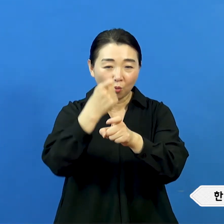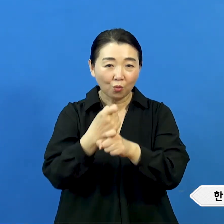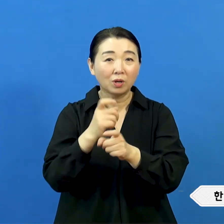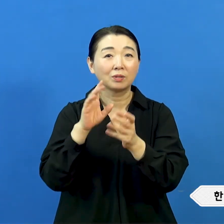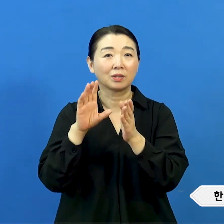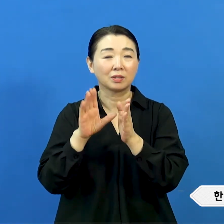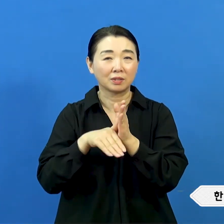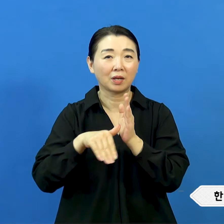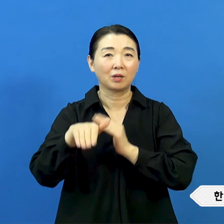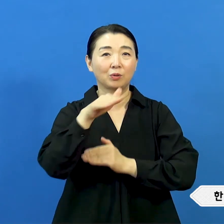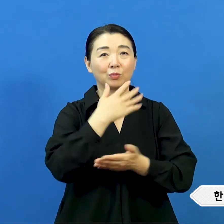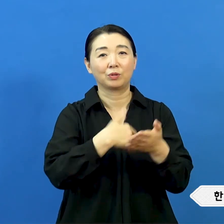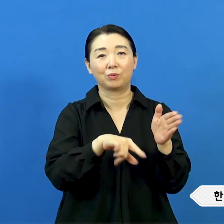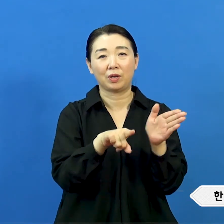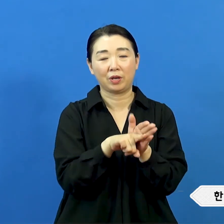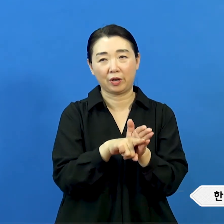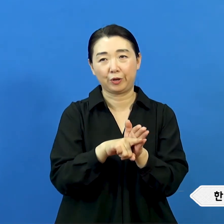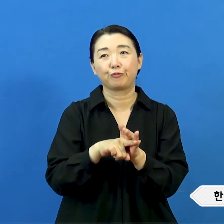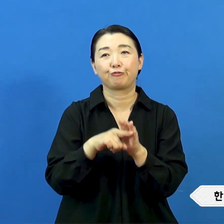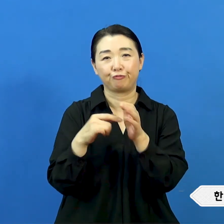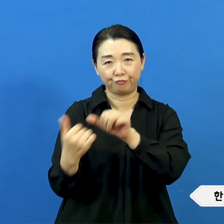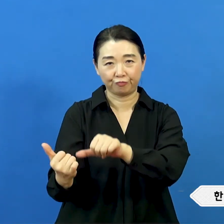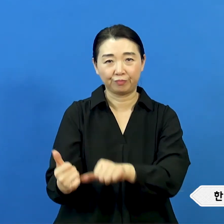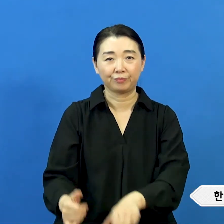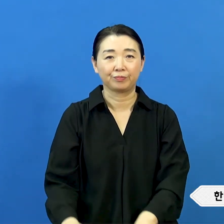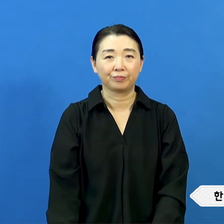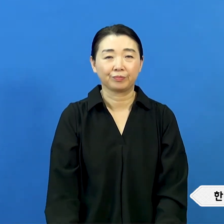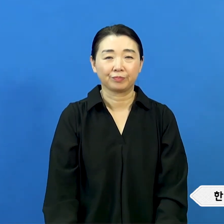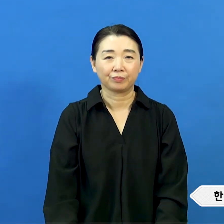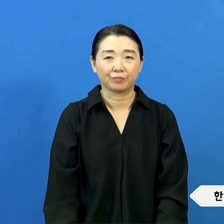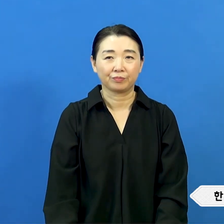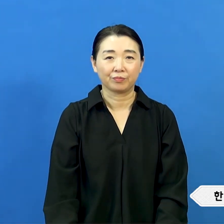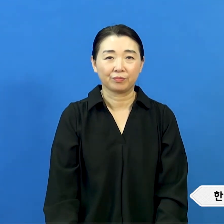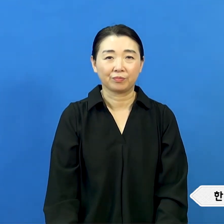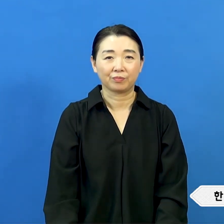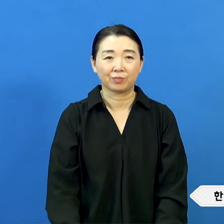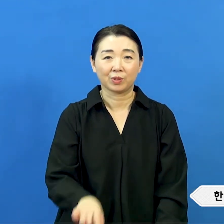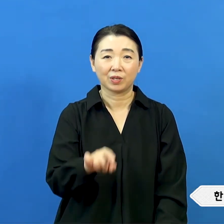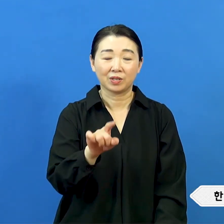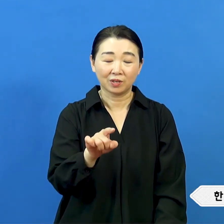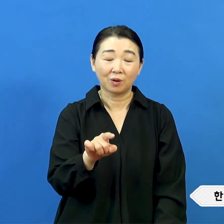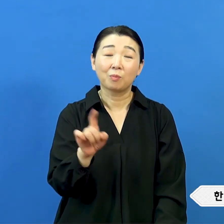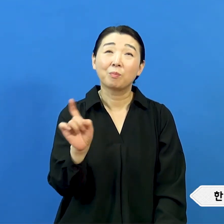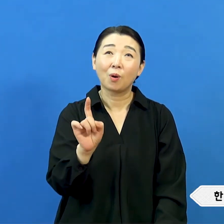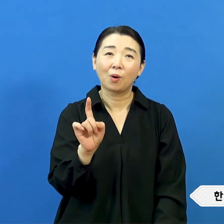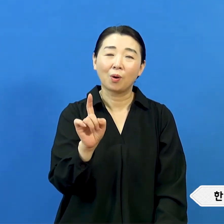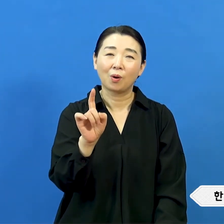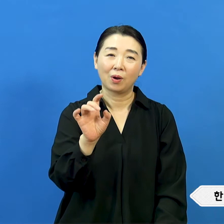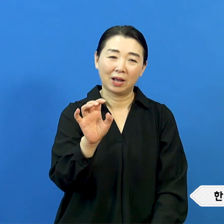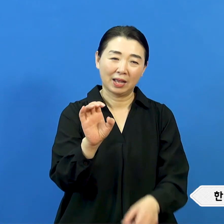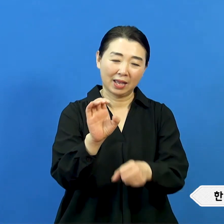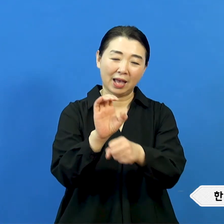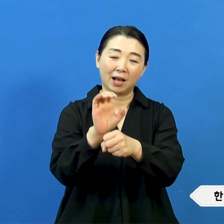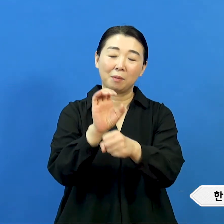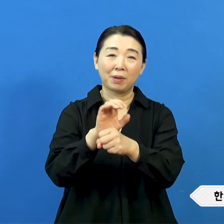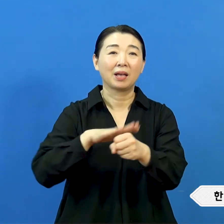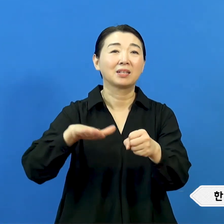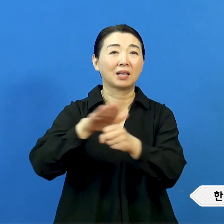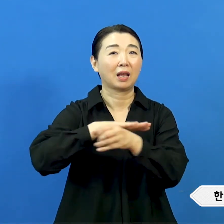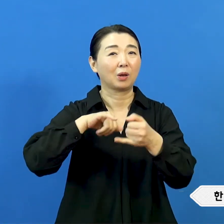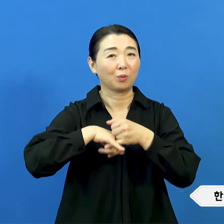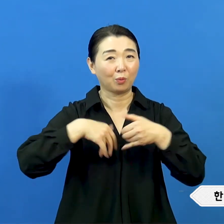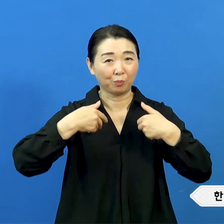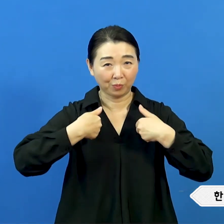때 우리를 위해서 죽으셨습니다. 그건 정말로 아가페의 사랑 아니면 할 수 없는